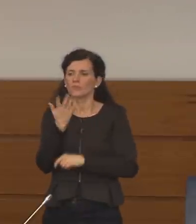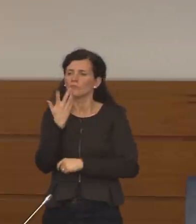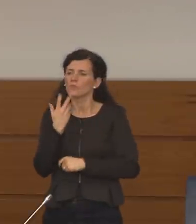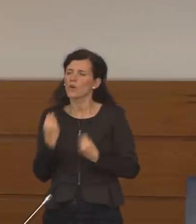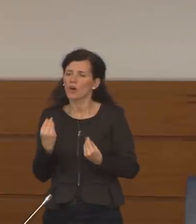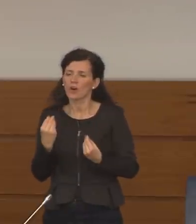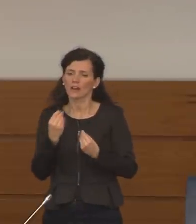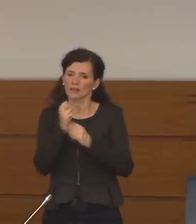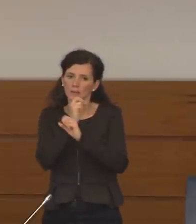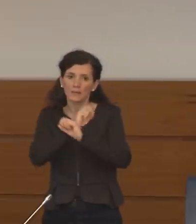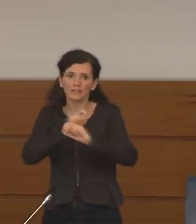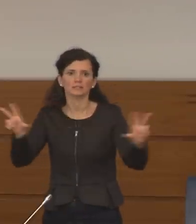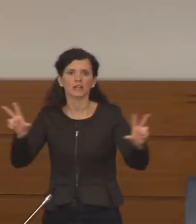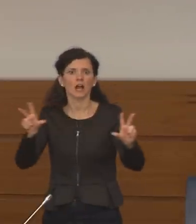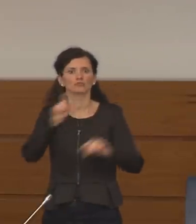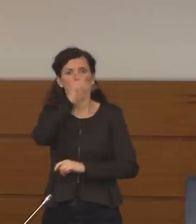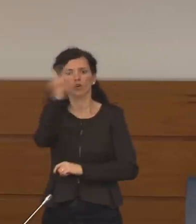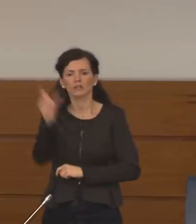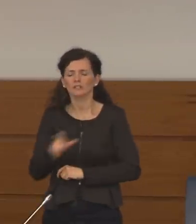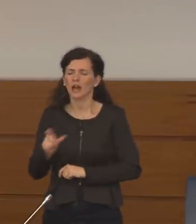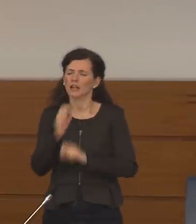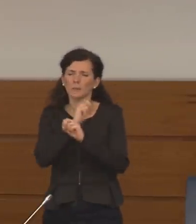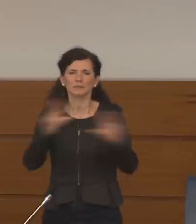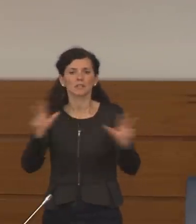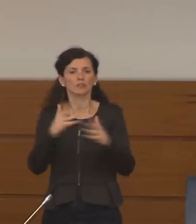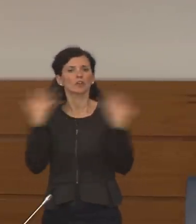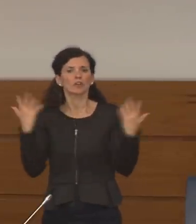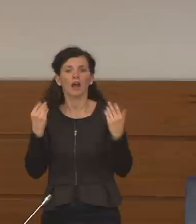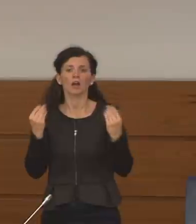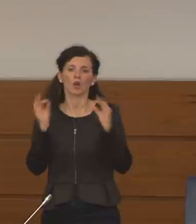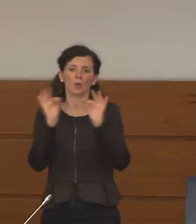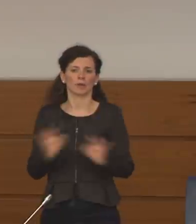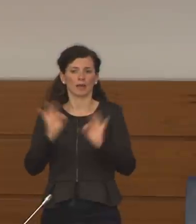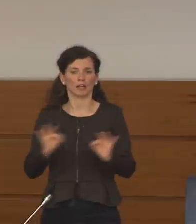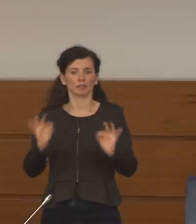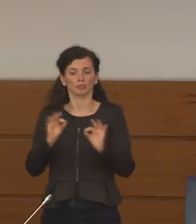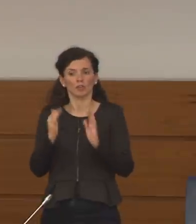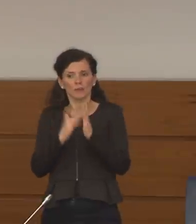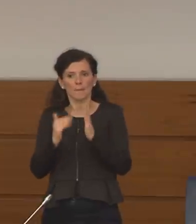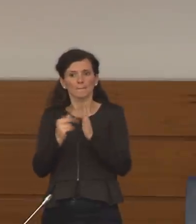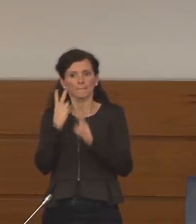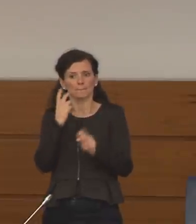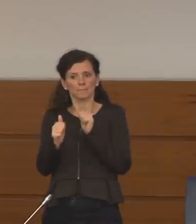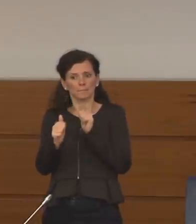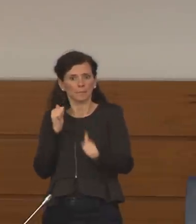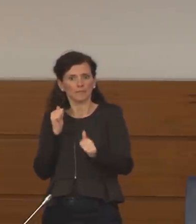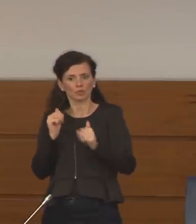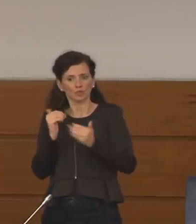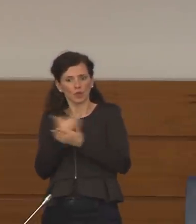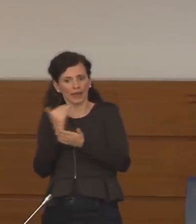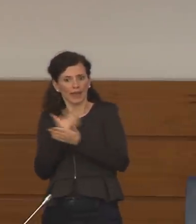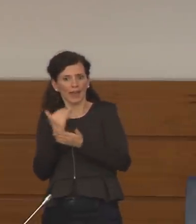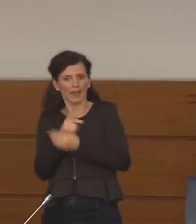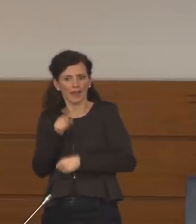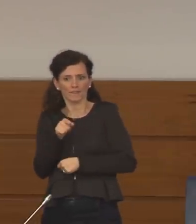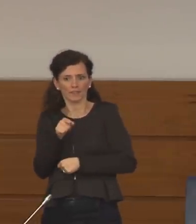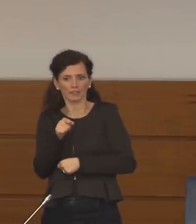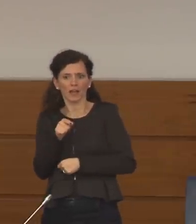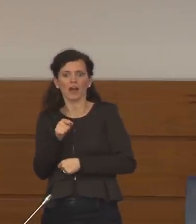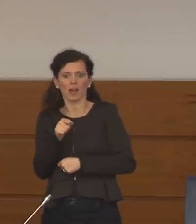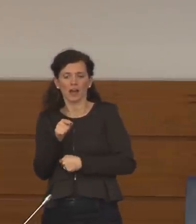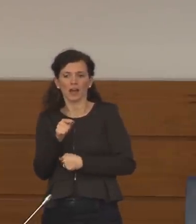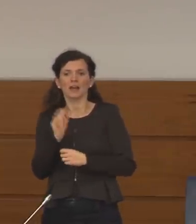a tutto il paese di preparazione di prevenzione perché in caso di